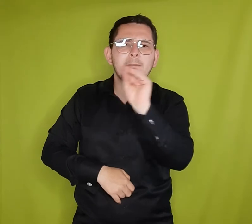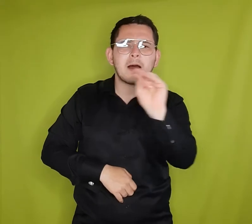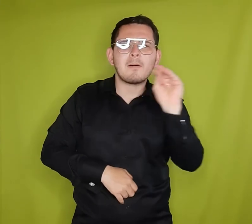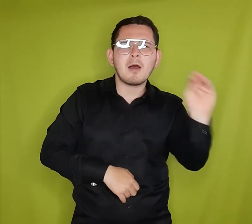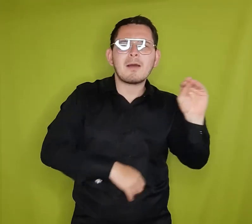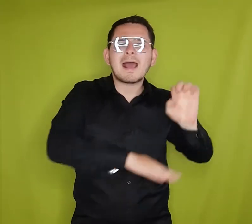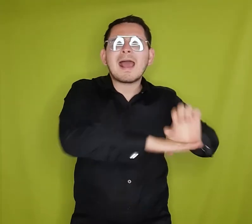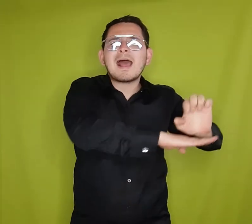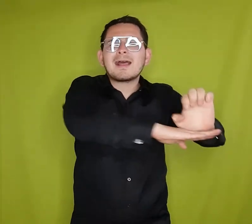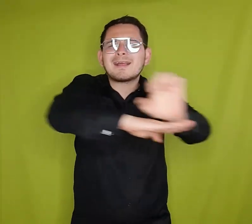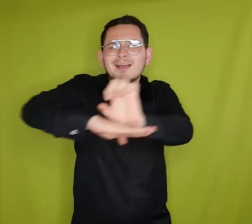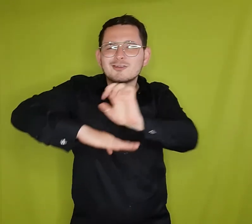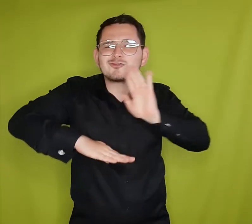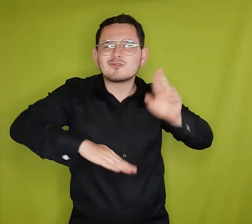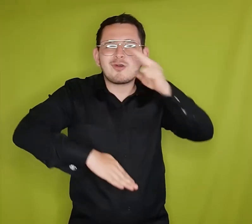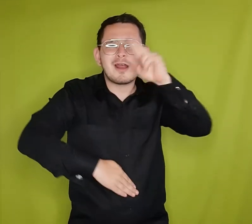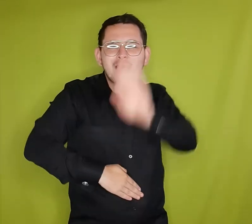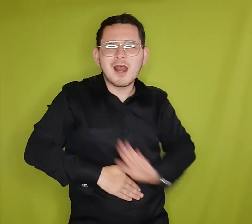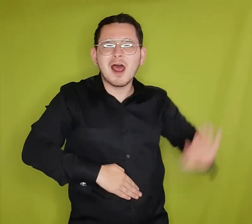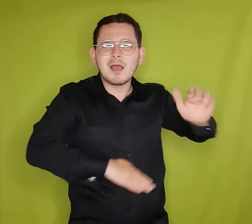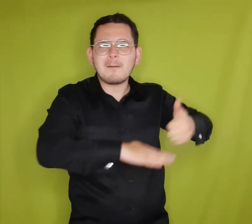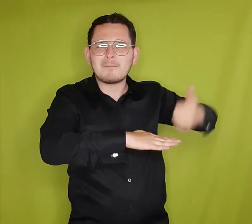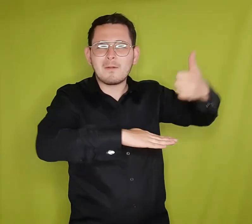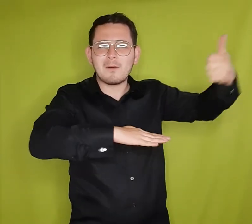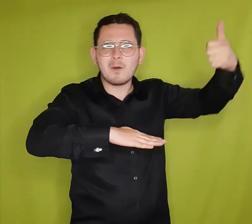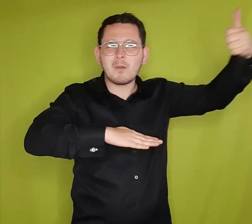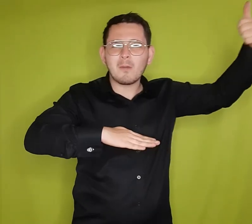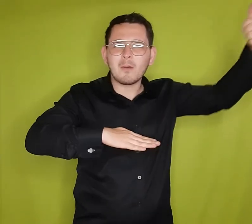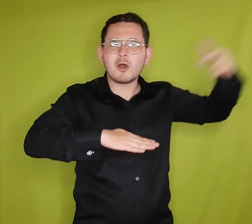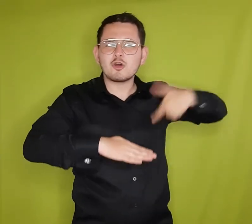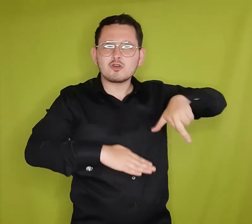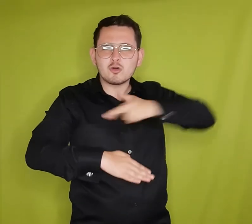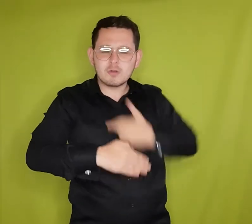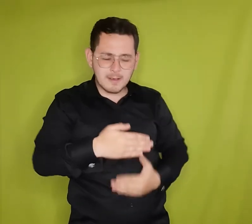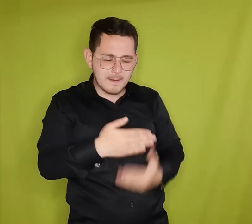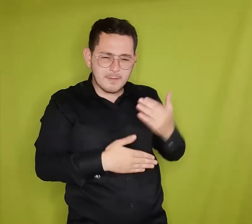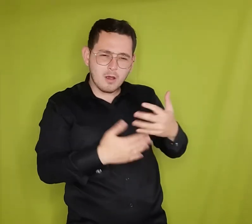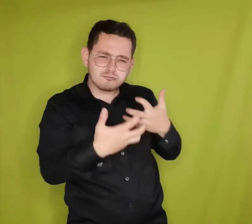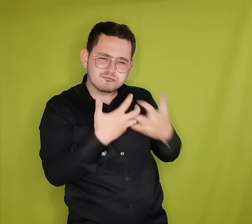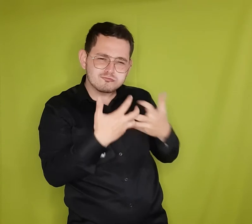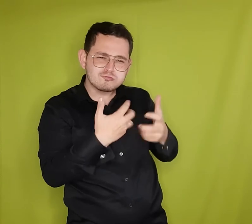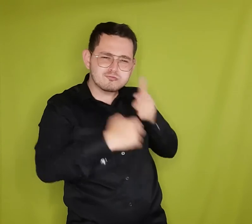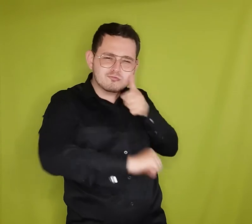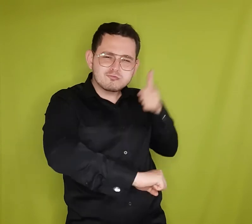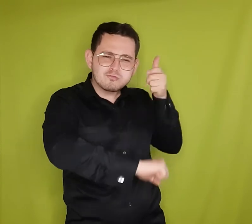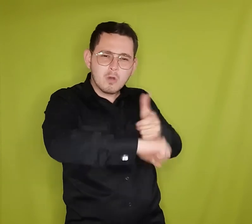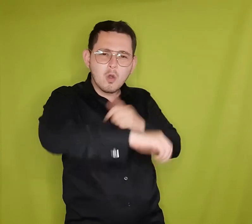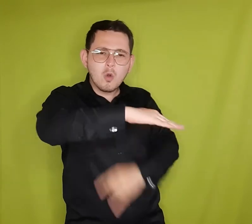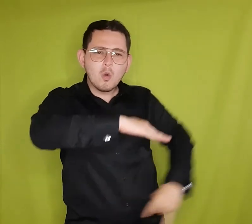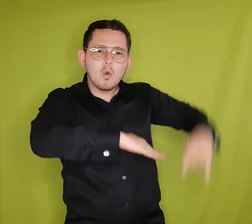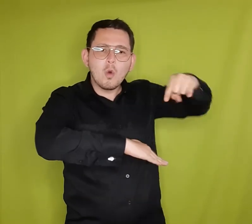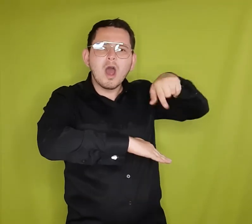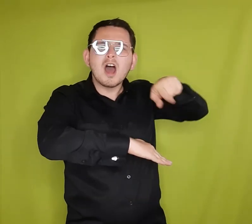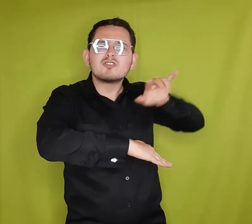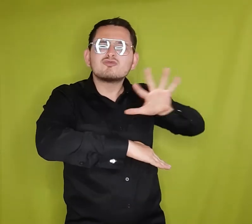en donde realizaremos lo que nosotros denominamos en el sistema de vigilancia una unidad de análisis de este caso